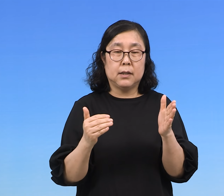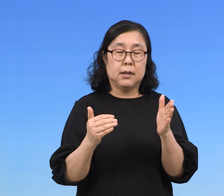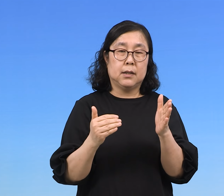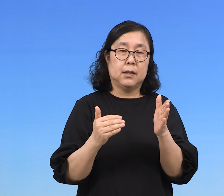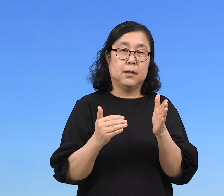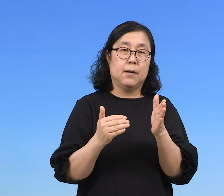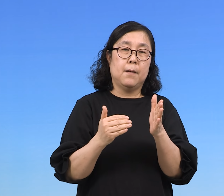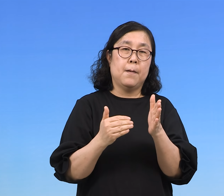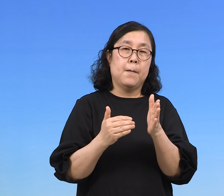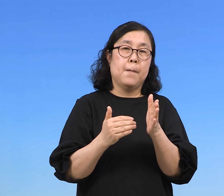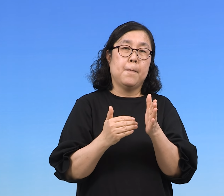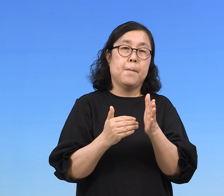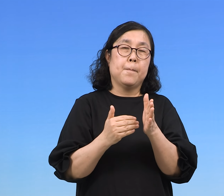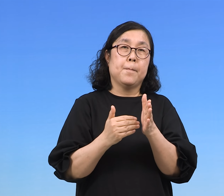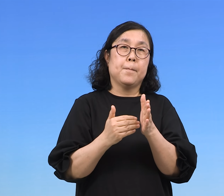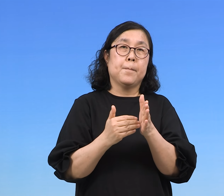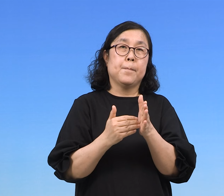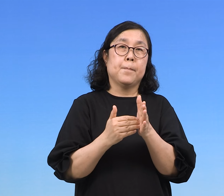얻기까지